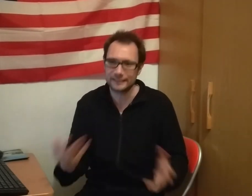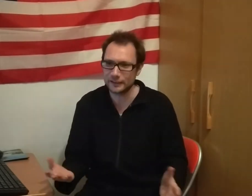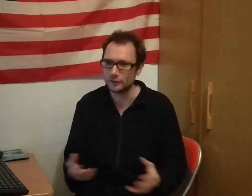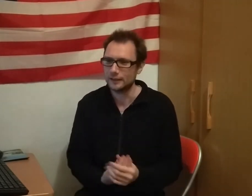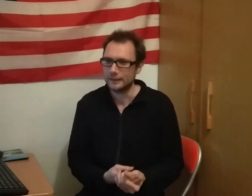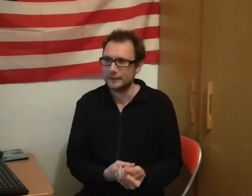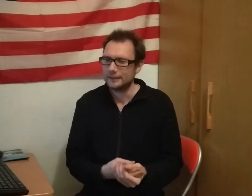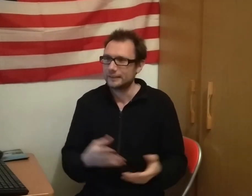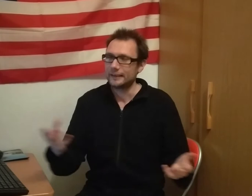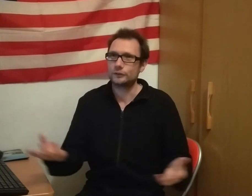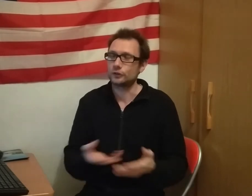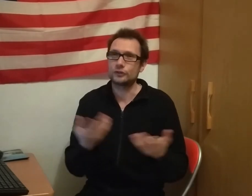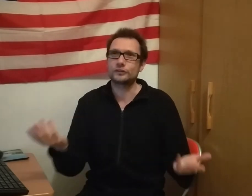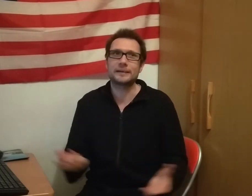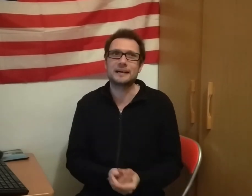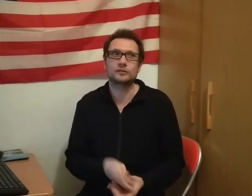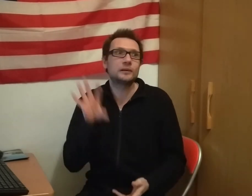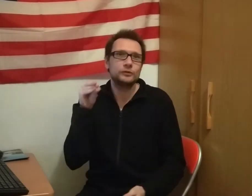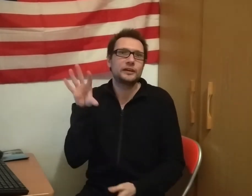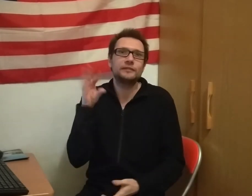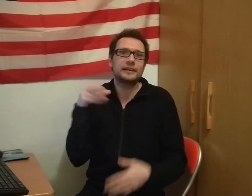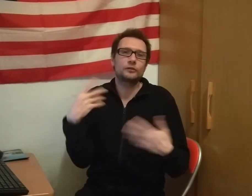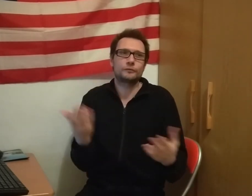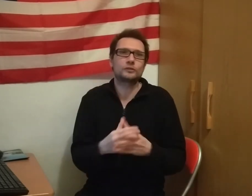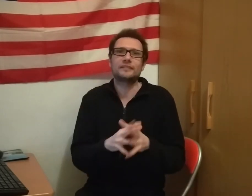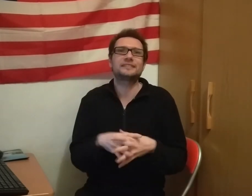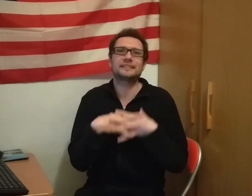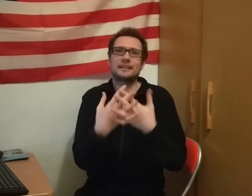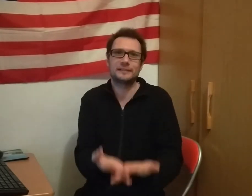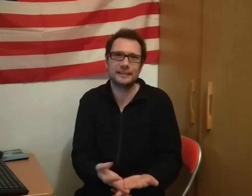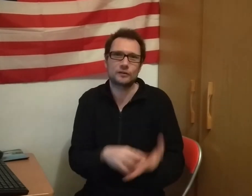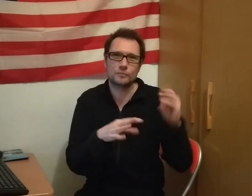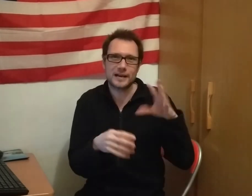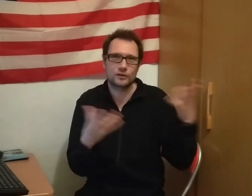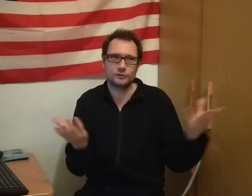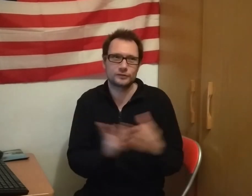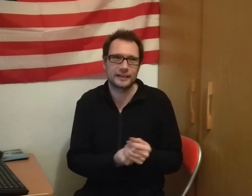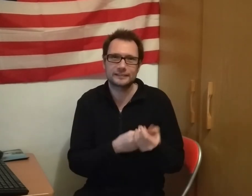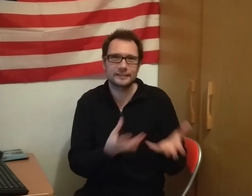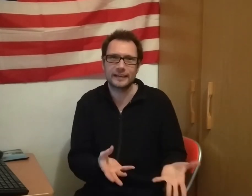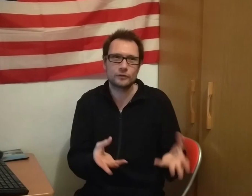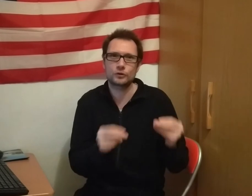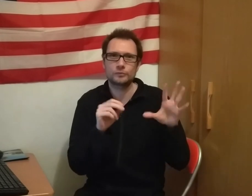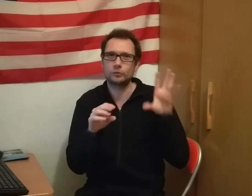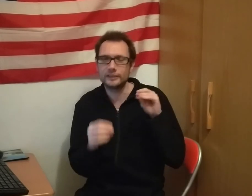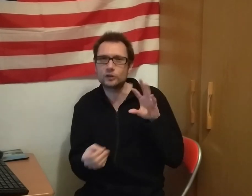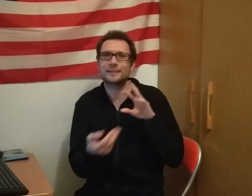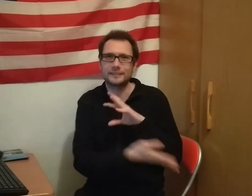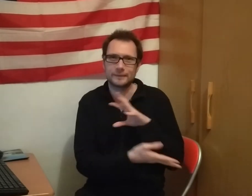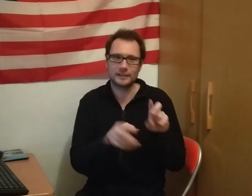dinero. Entonces, no sé qué más. Otro muñeco debería otra vez gastarme dinero, comprarlo. Eran 30 € un muñeco más CD. Y